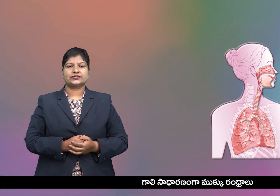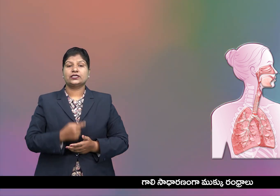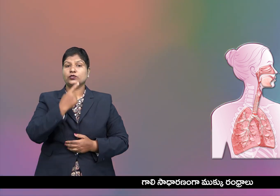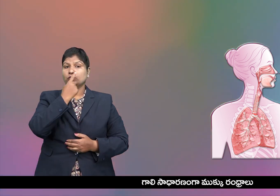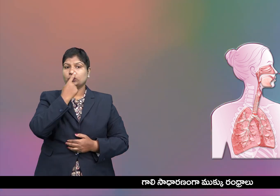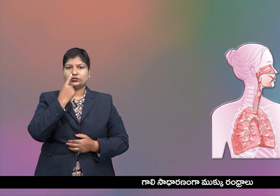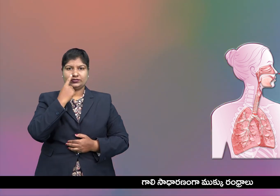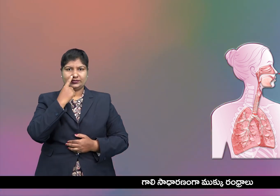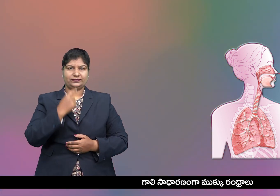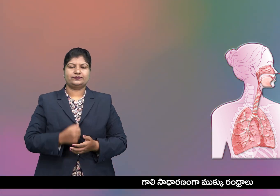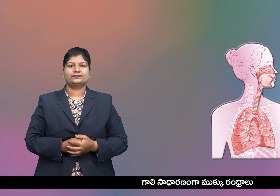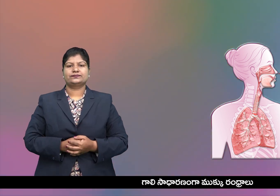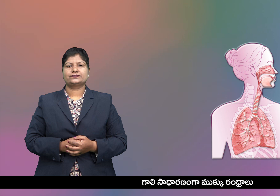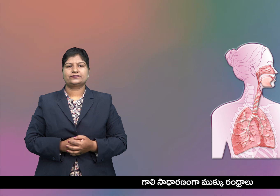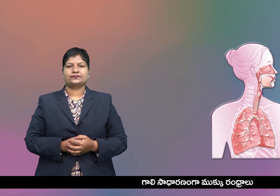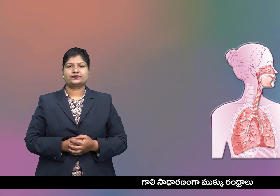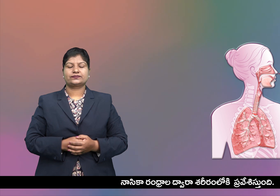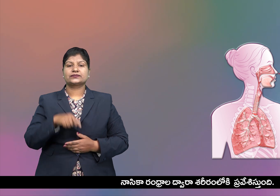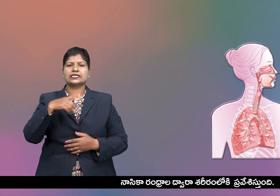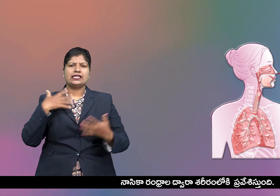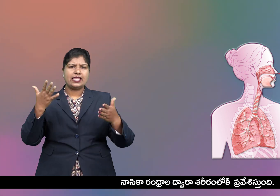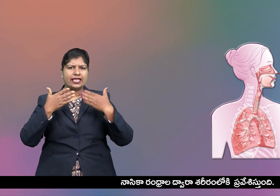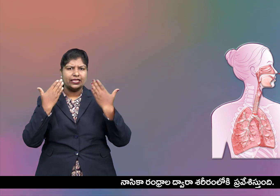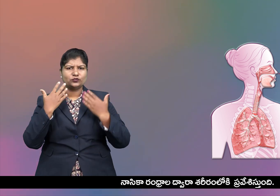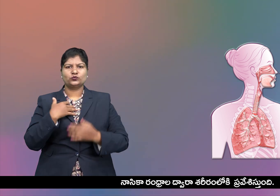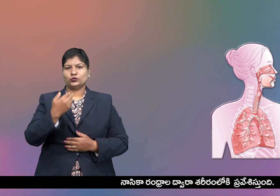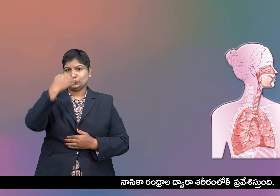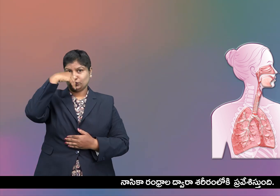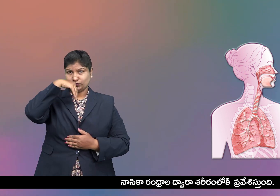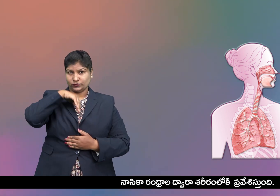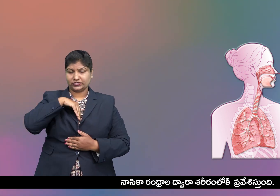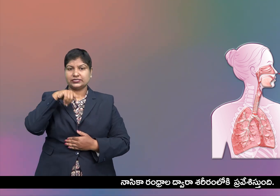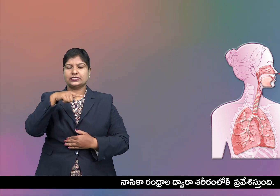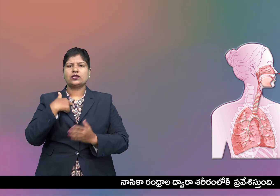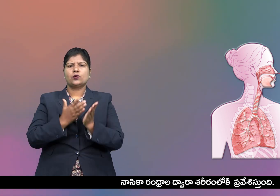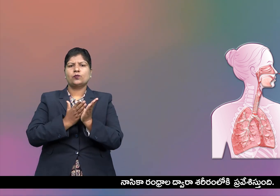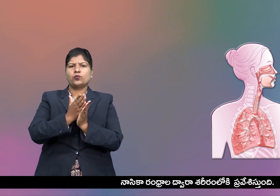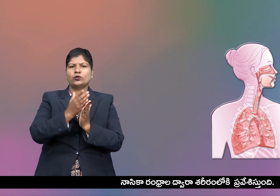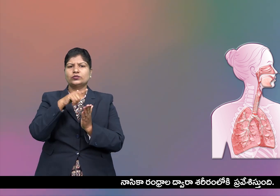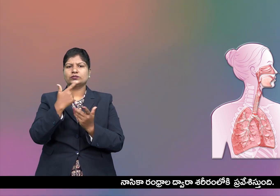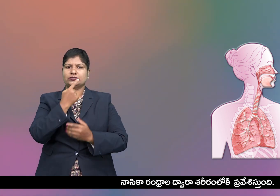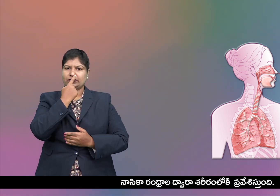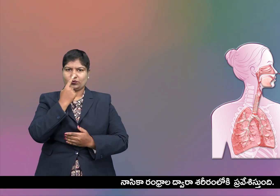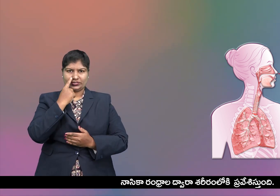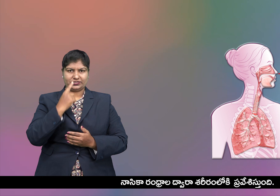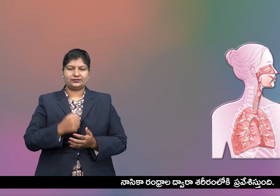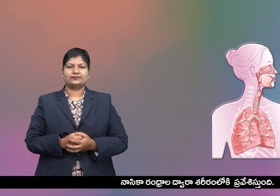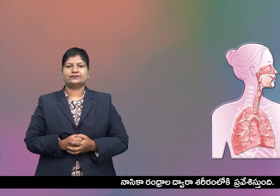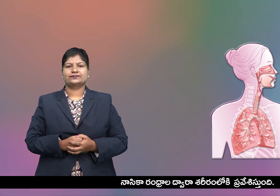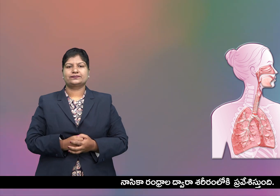గాలి సాధారణంగా ముక్కు రంధ్రాలు, నాసికా రంధ్రాల ద్వారా శరీరంలోకి